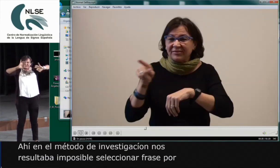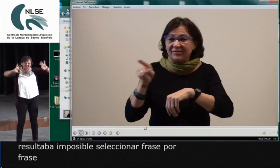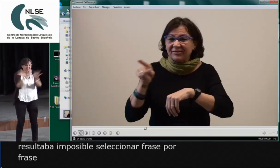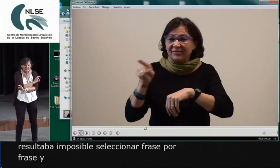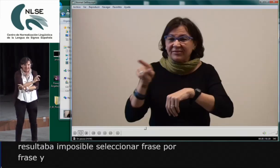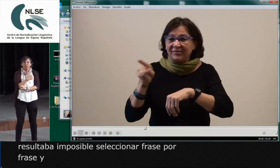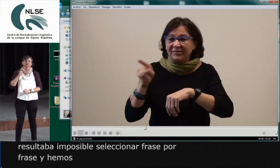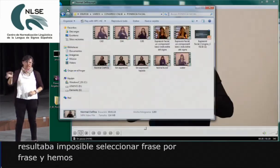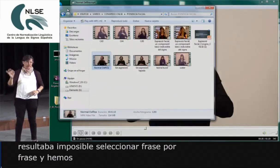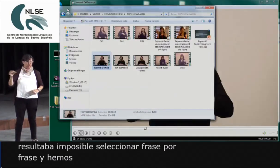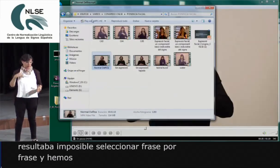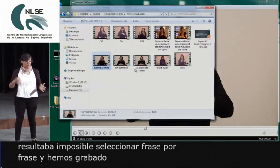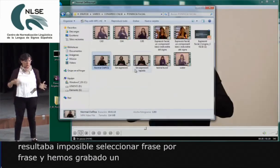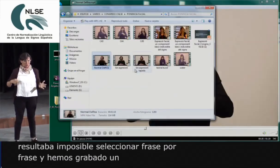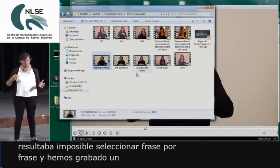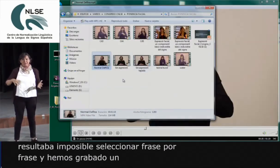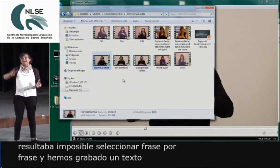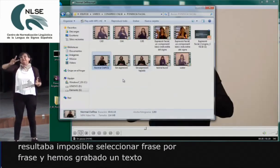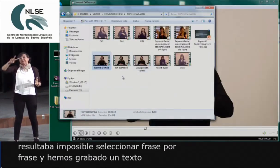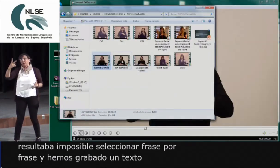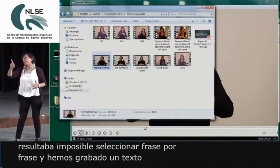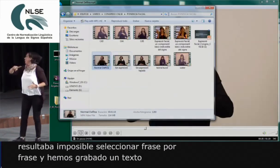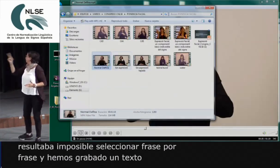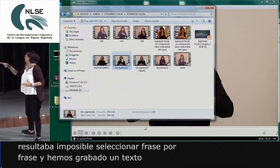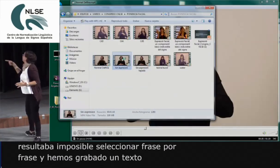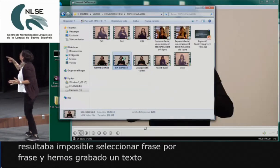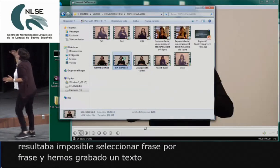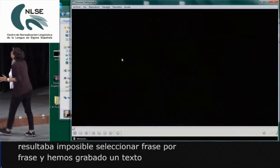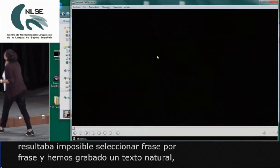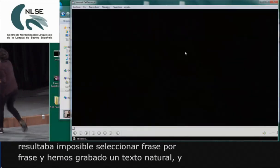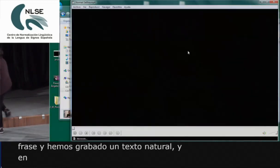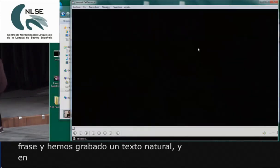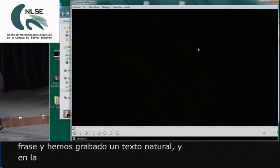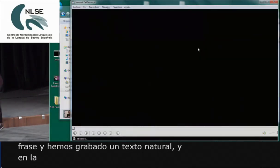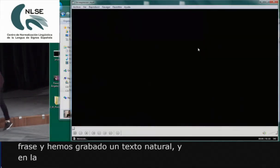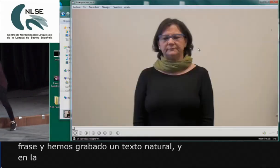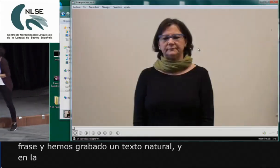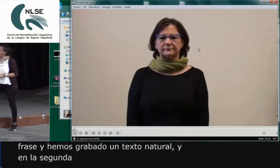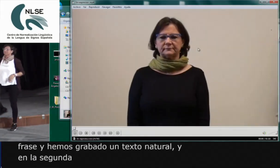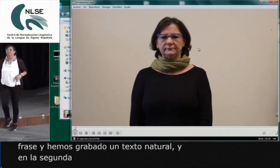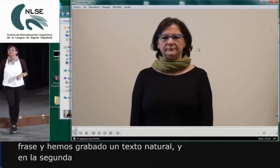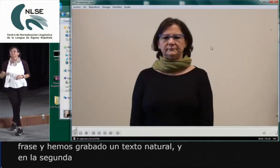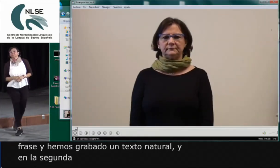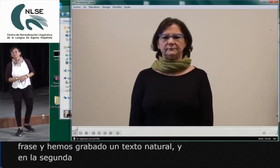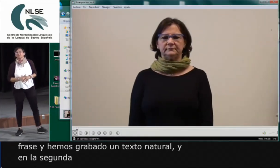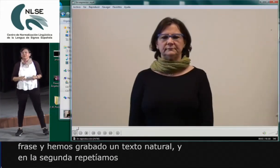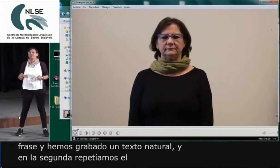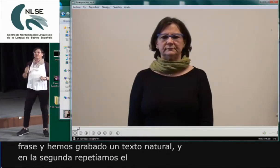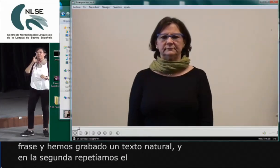en la segunda lo que hacíamos era repetir ese mismo texto sin expresión alguna. Vamos a ponerlo.